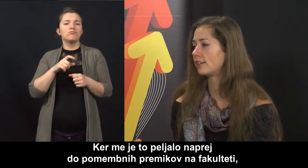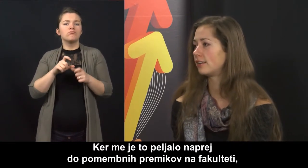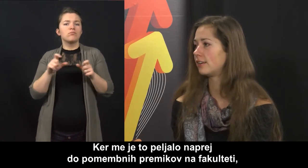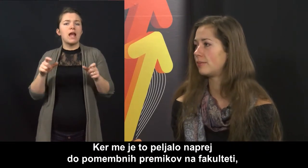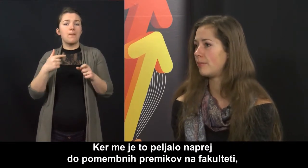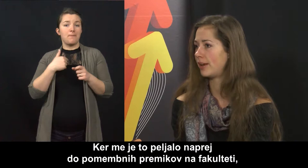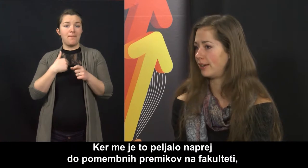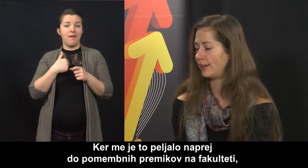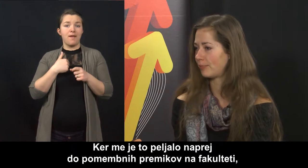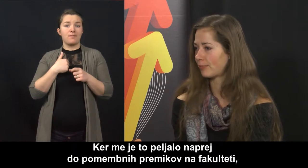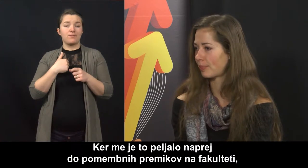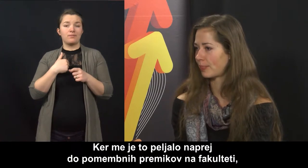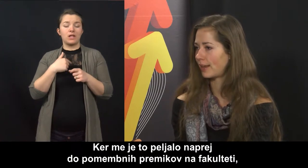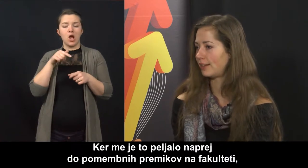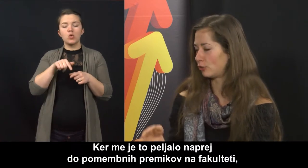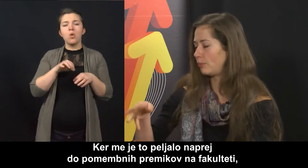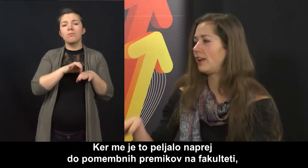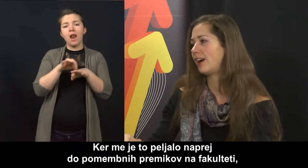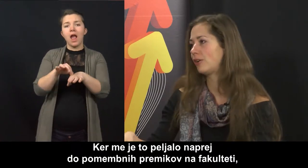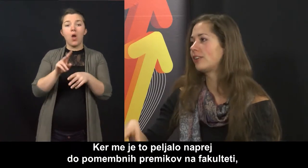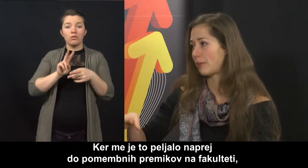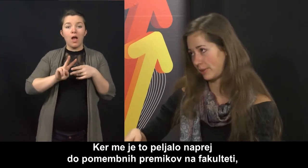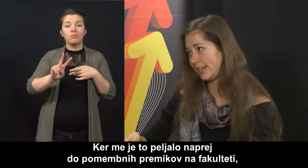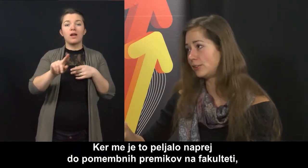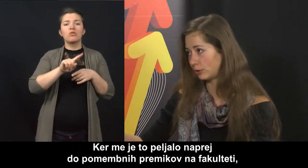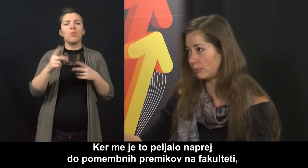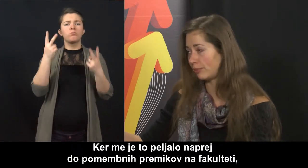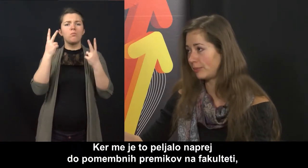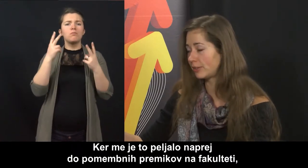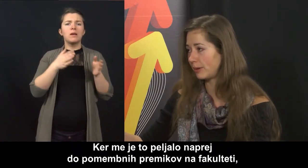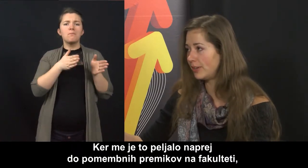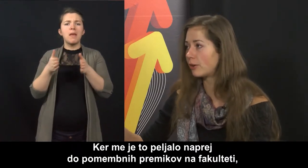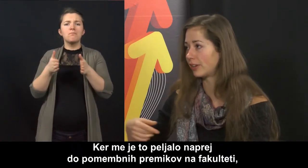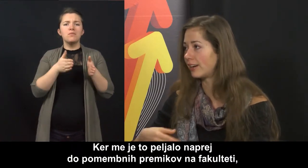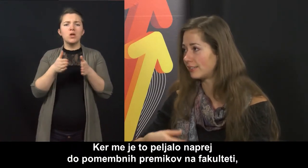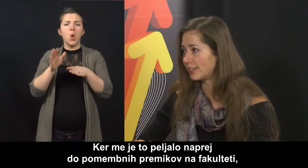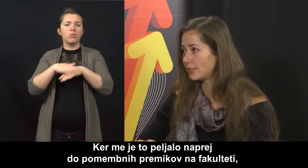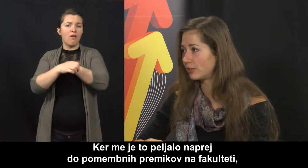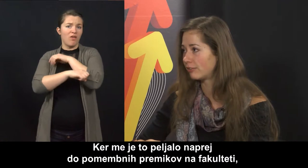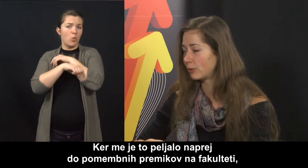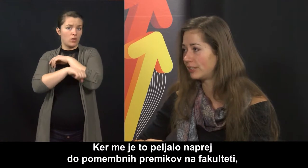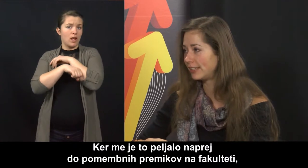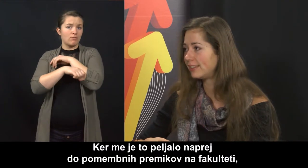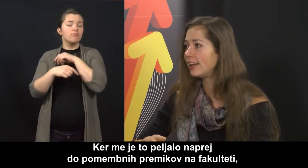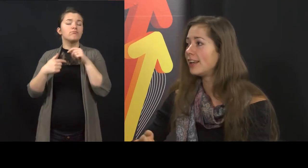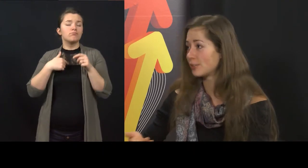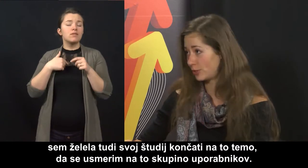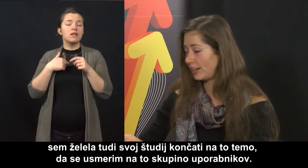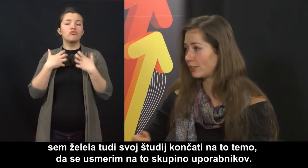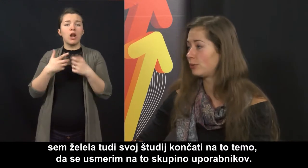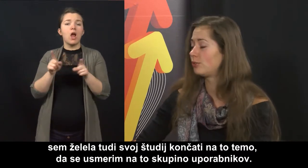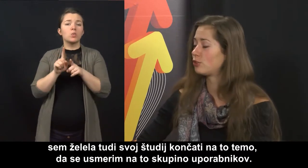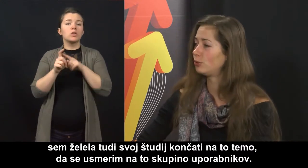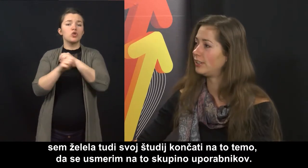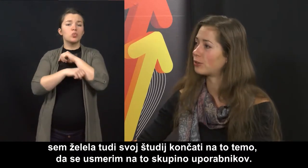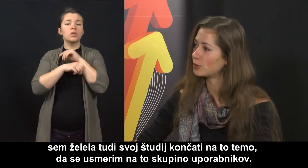ker me je to peljalo naprej do pomembnih premikov, recimo na fakulteti, sem